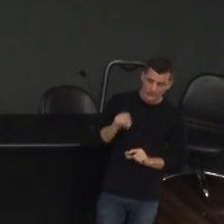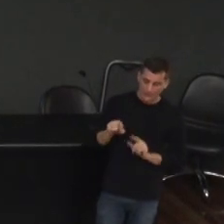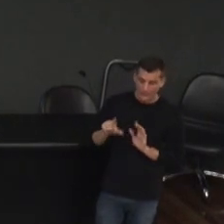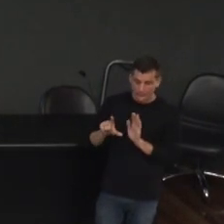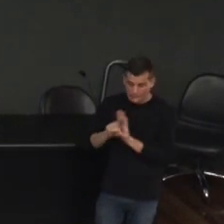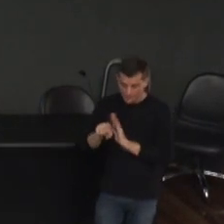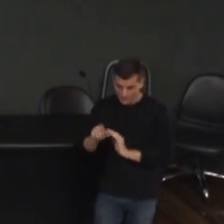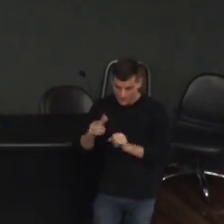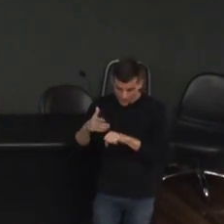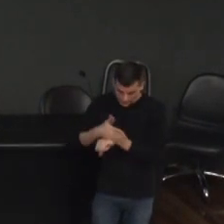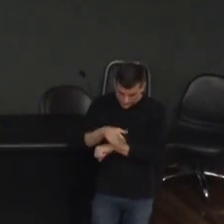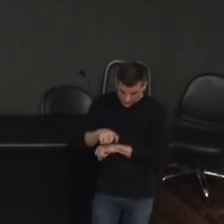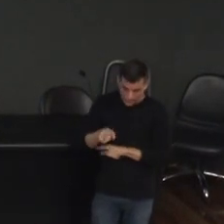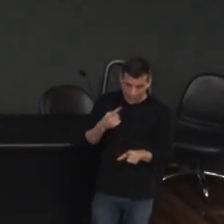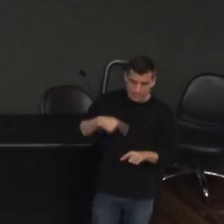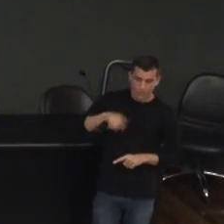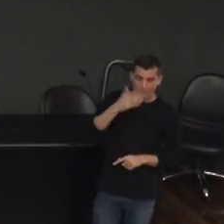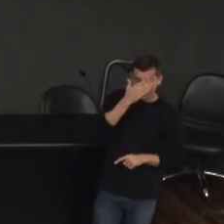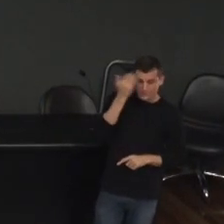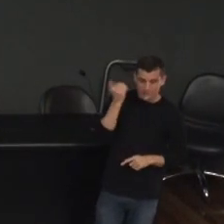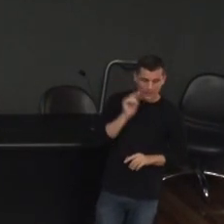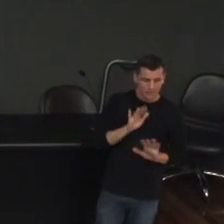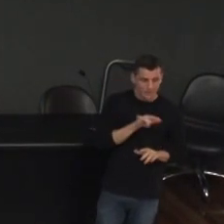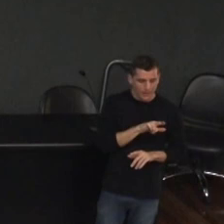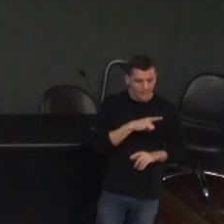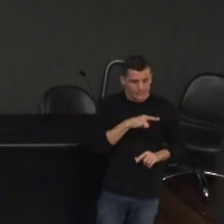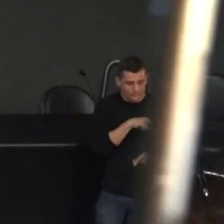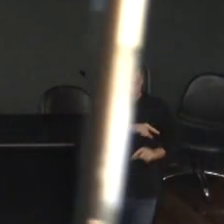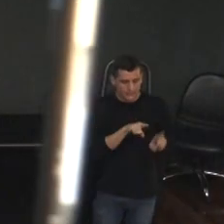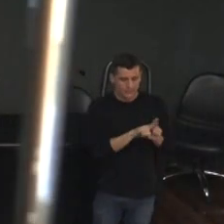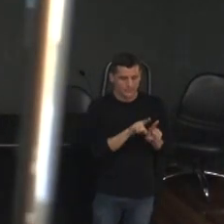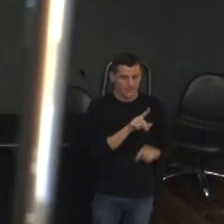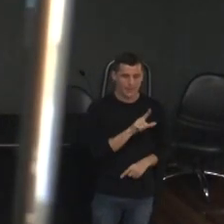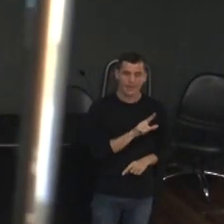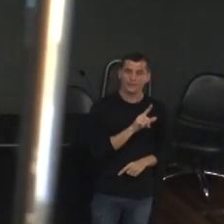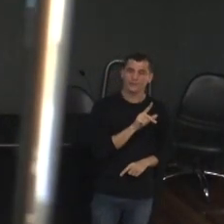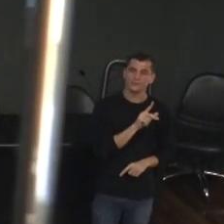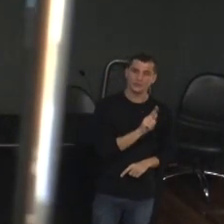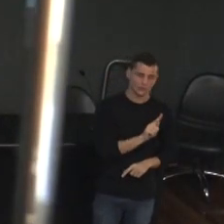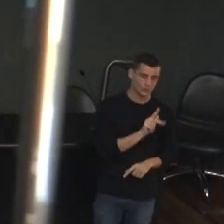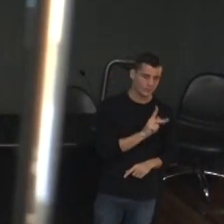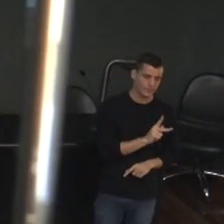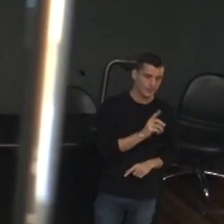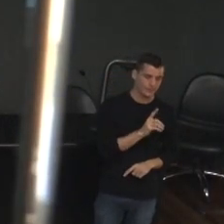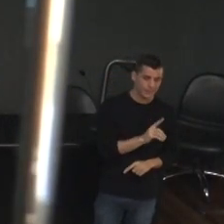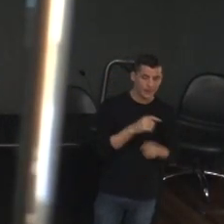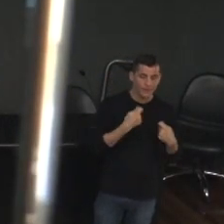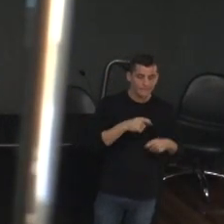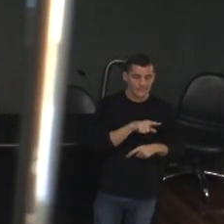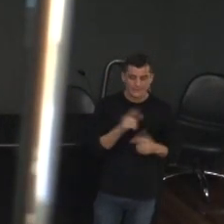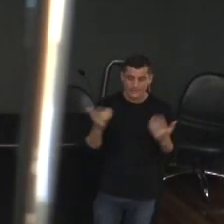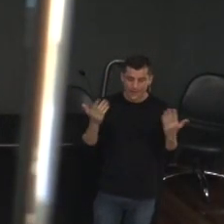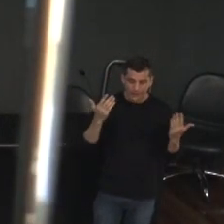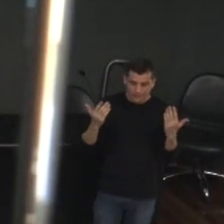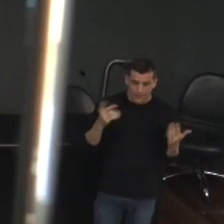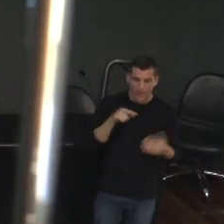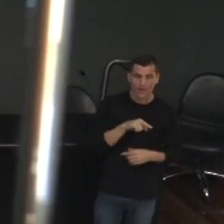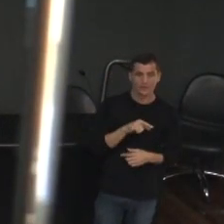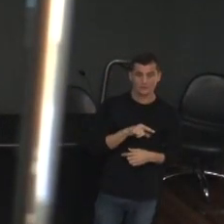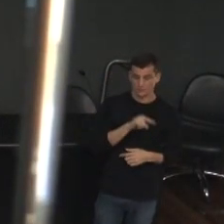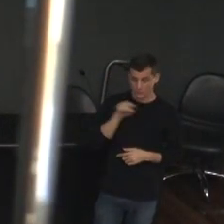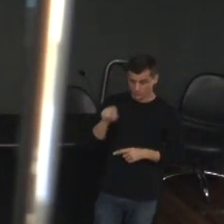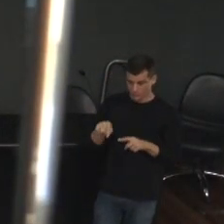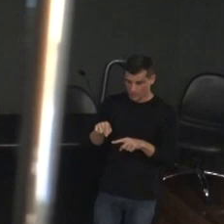Então se a gente for analisar o que diz a lei de acesso à informação a gente vai ver que no artigo 31